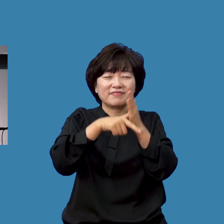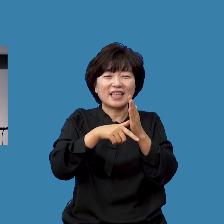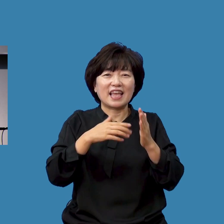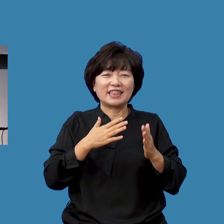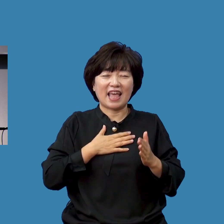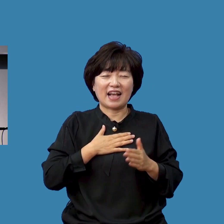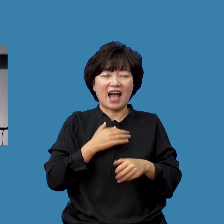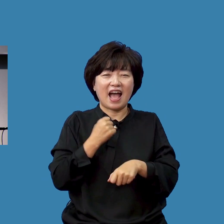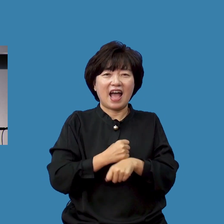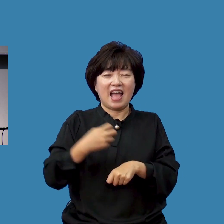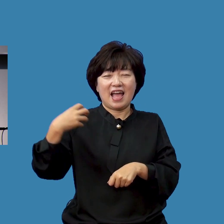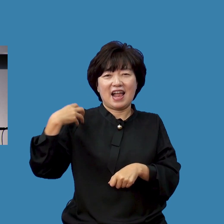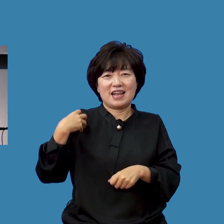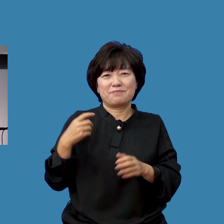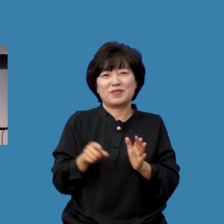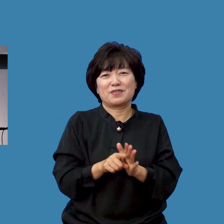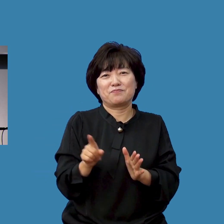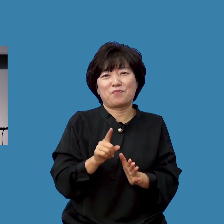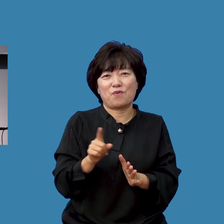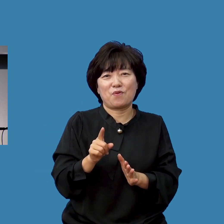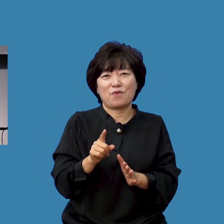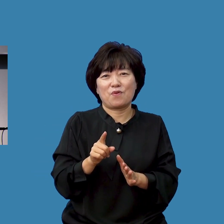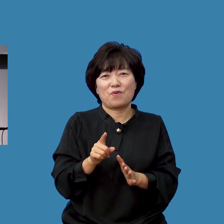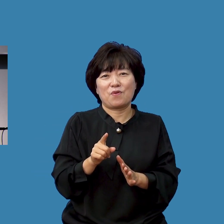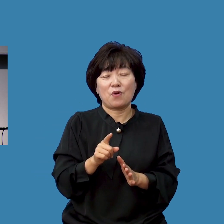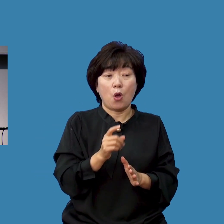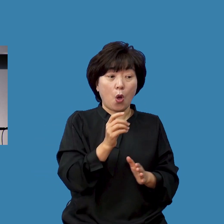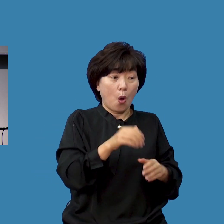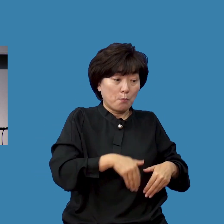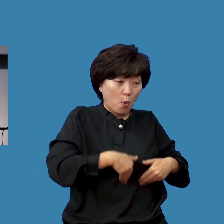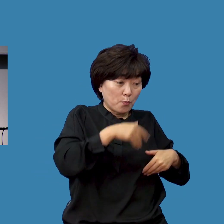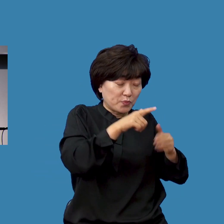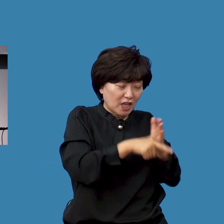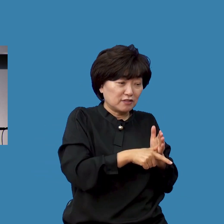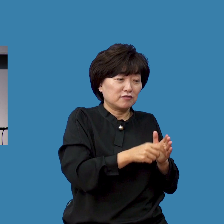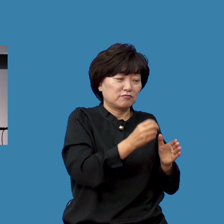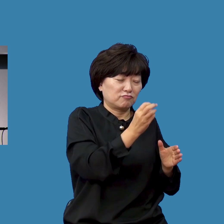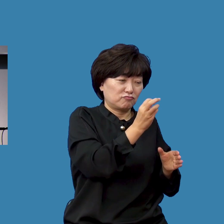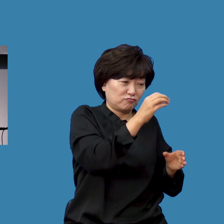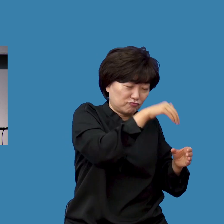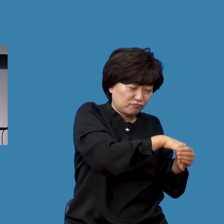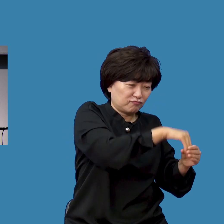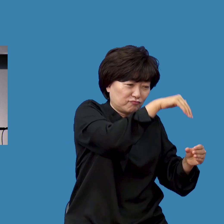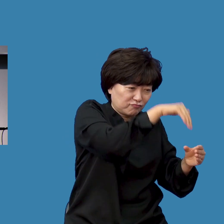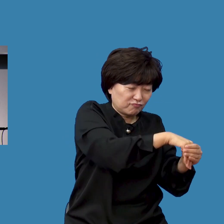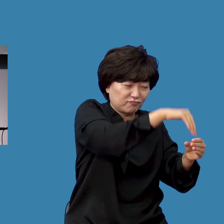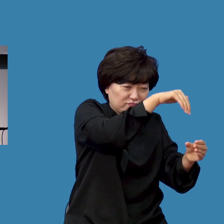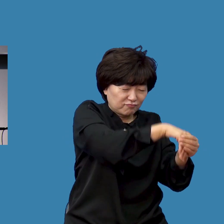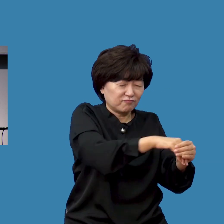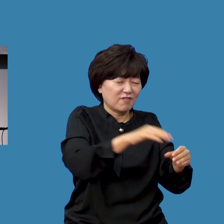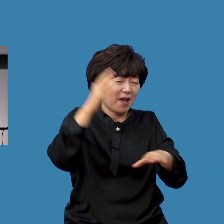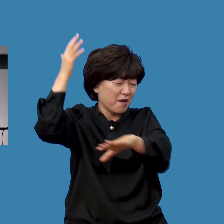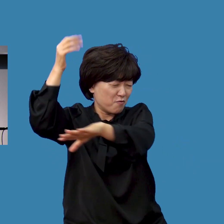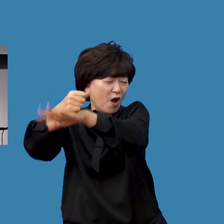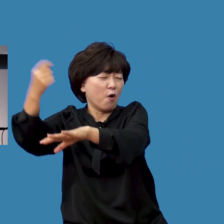그래서 이 여름의 시즌에 우리가 가져야 될 믿음은 뭐냐면, 봄의 시즌에는요